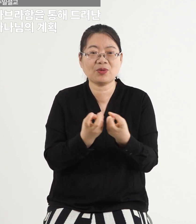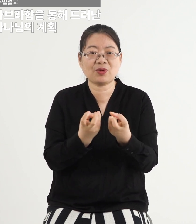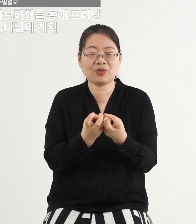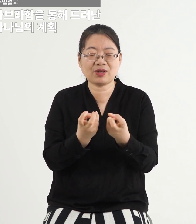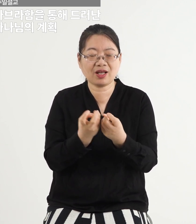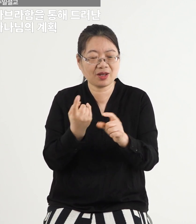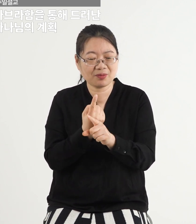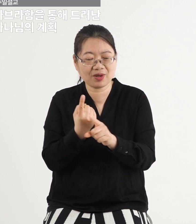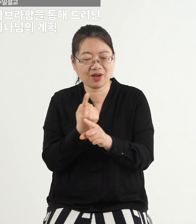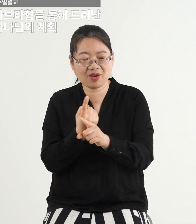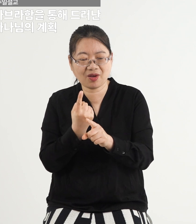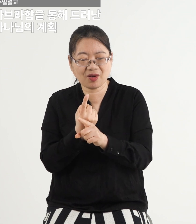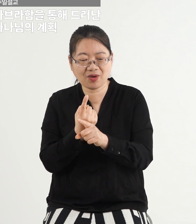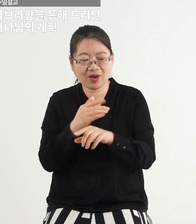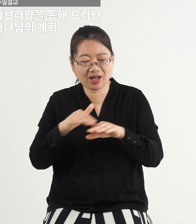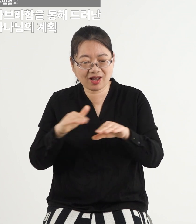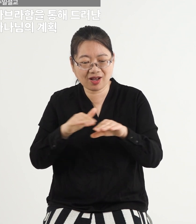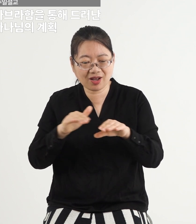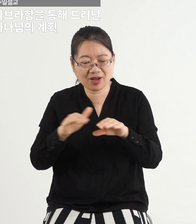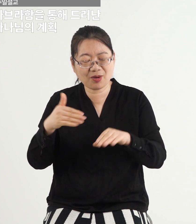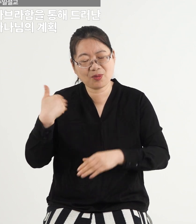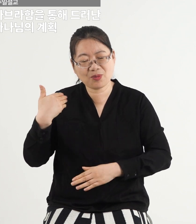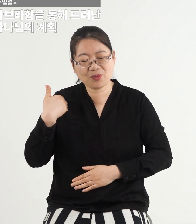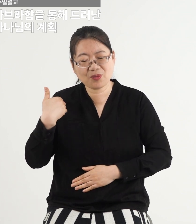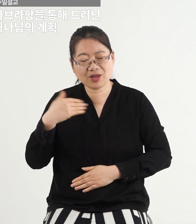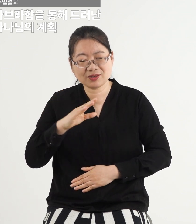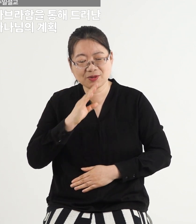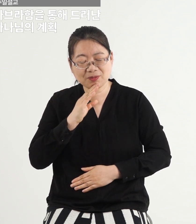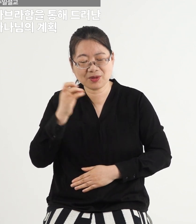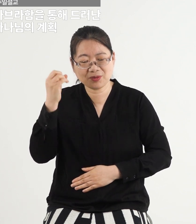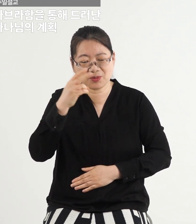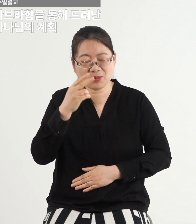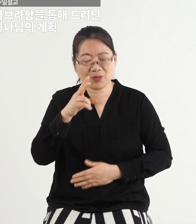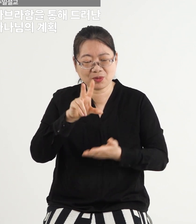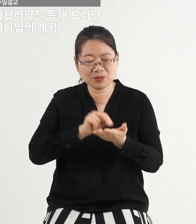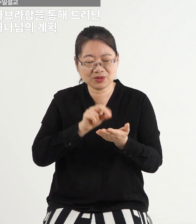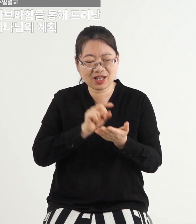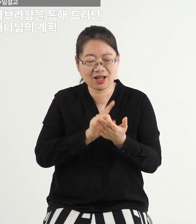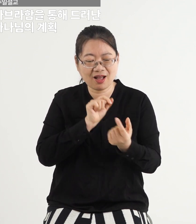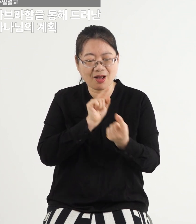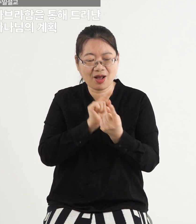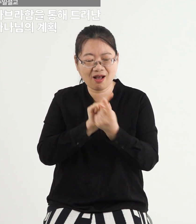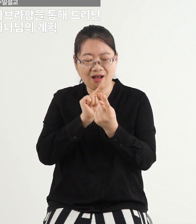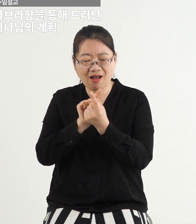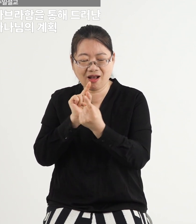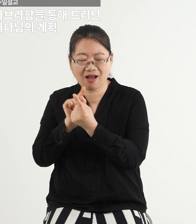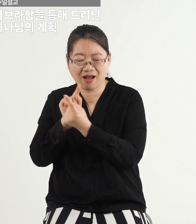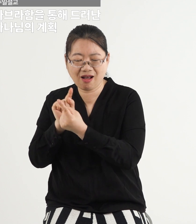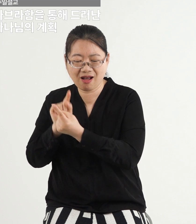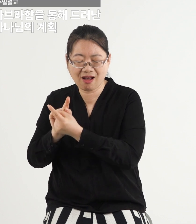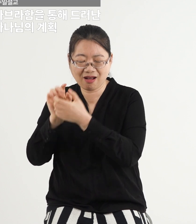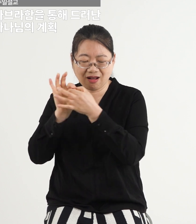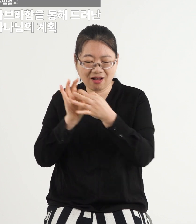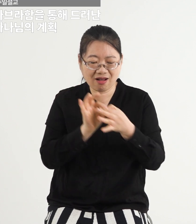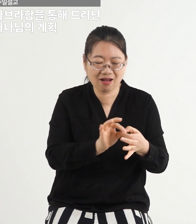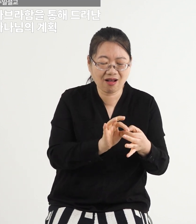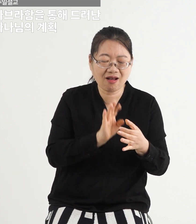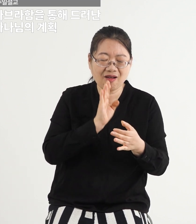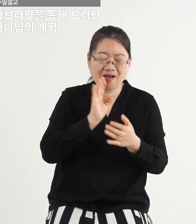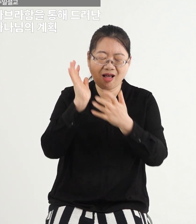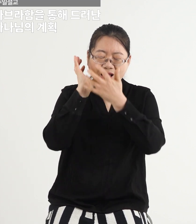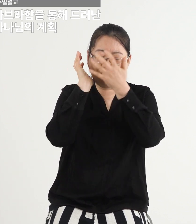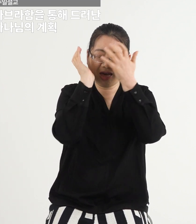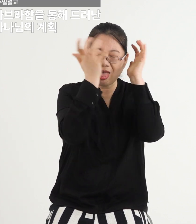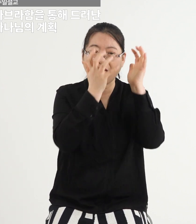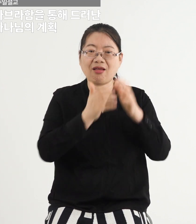정도로 엎친 데 덮쳐오고 풍파가 여기서 저기서 터질 때가 있어요. 정신을 못